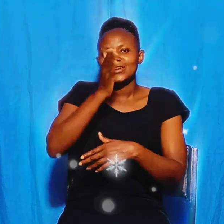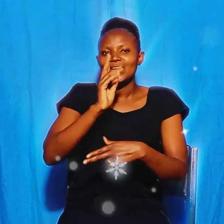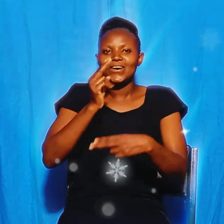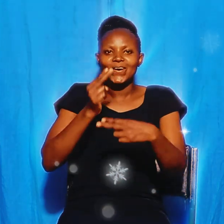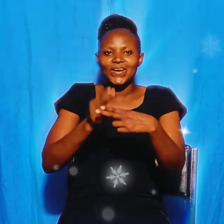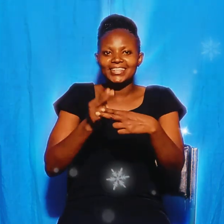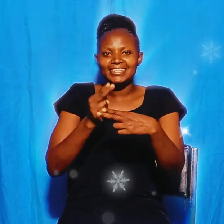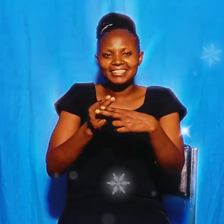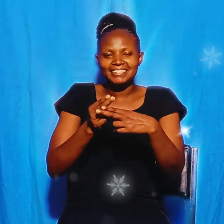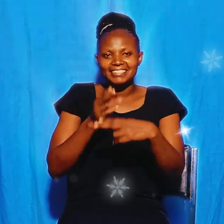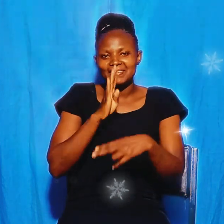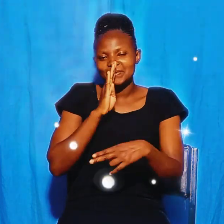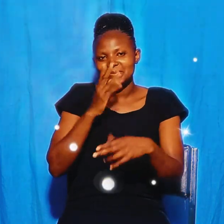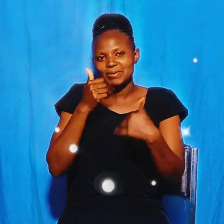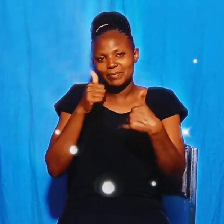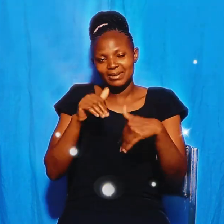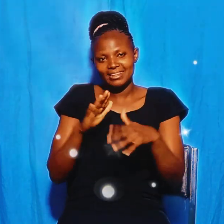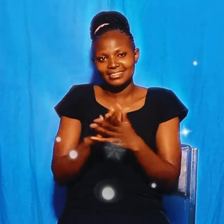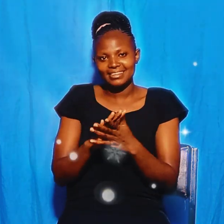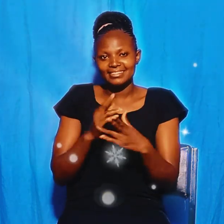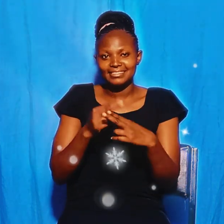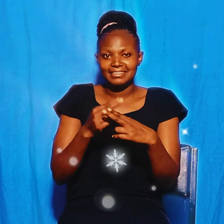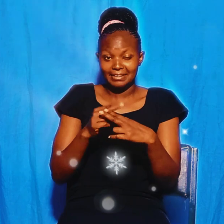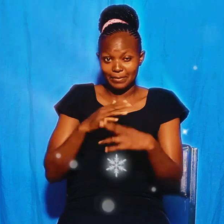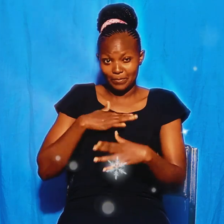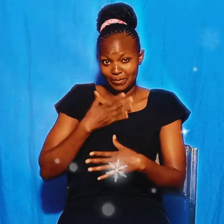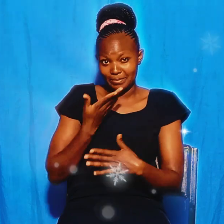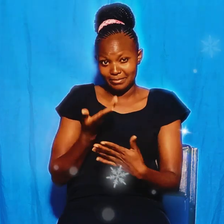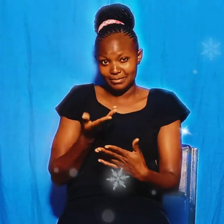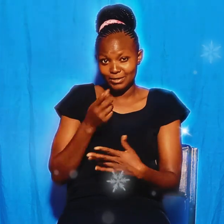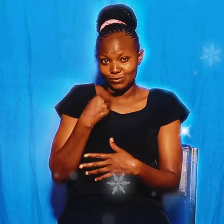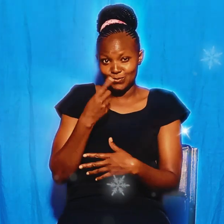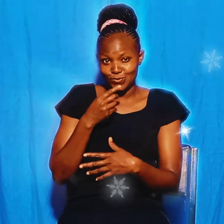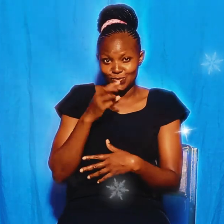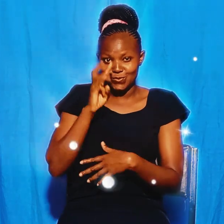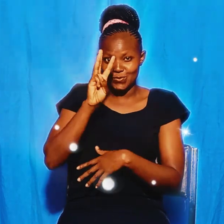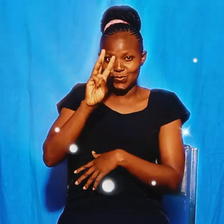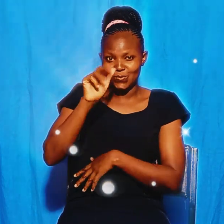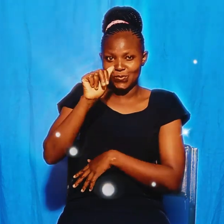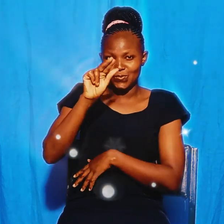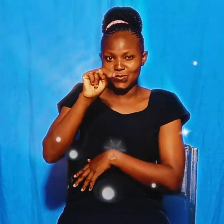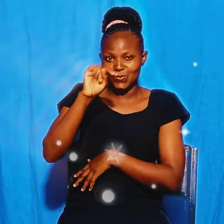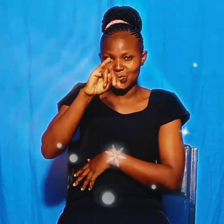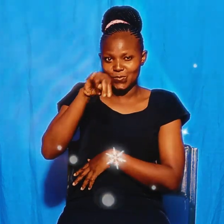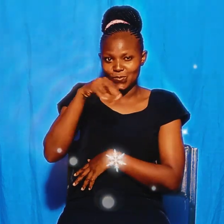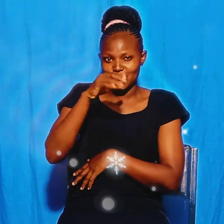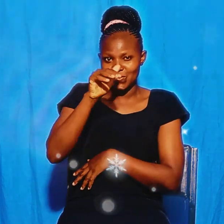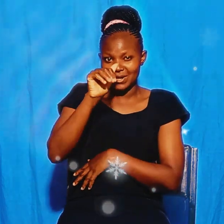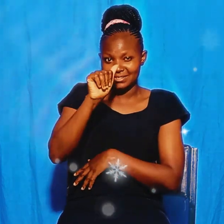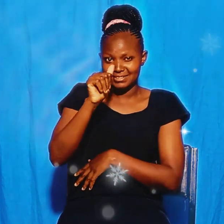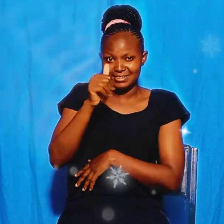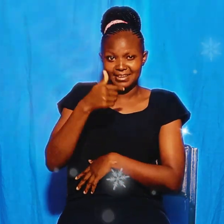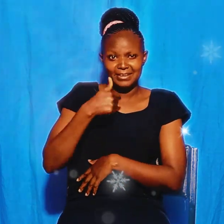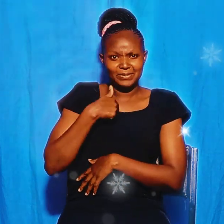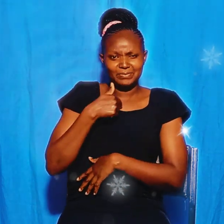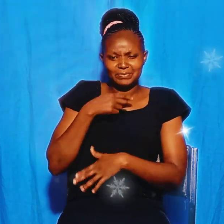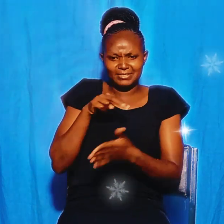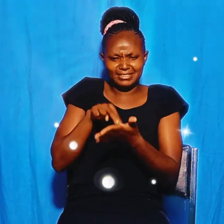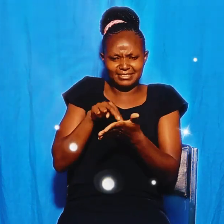Kwa masitwa ni Tawafranceska Wanja Kerori, na niunga ni tebaambe wenyu kumutu